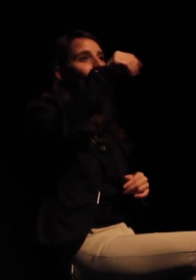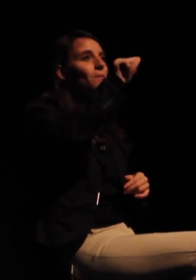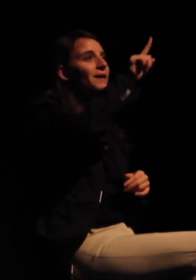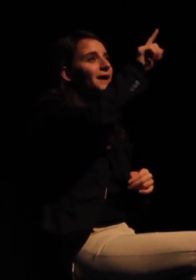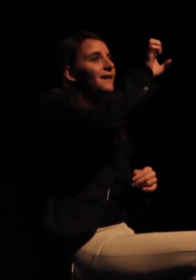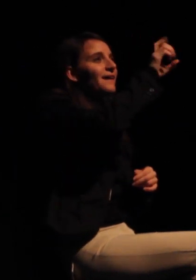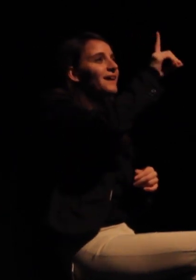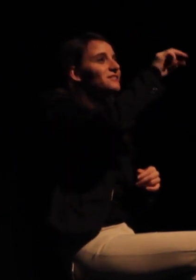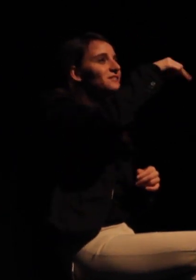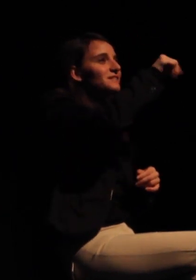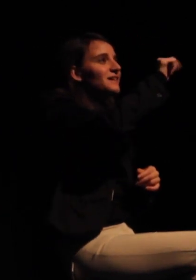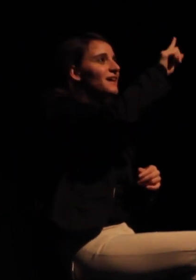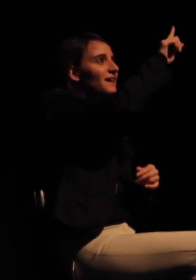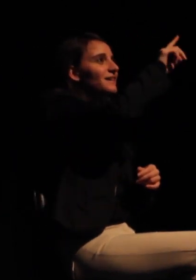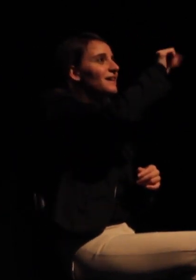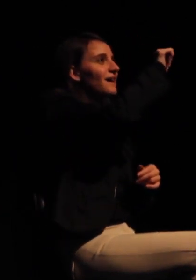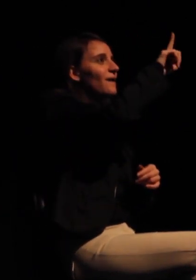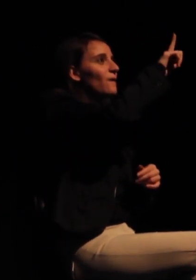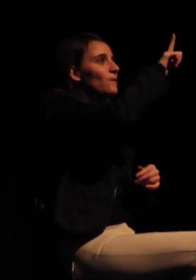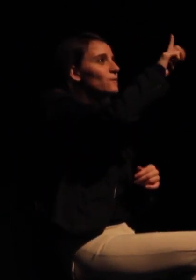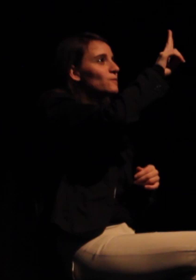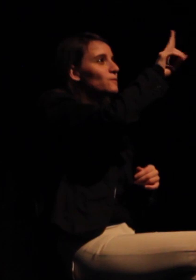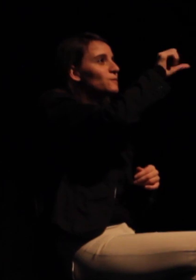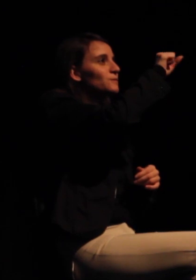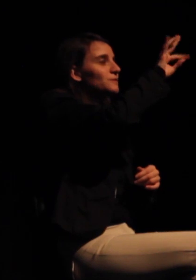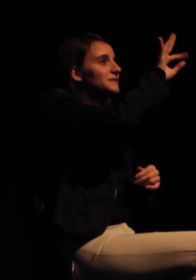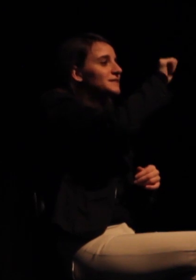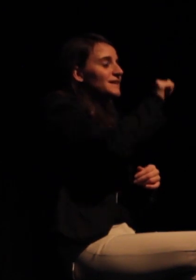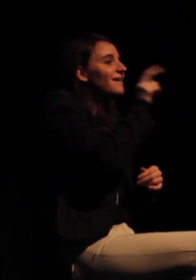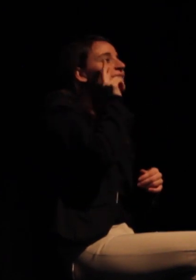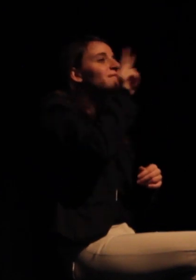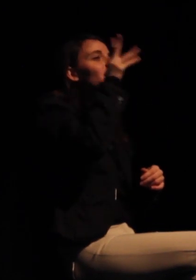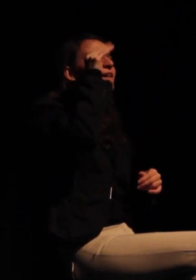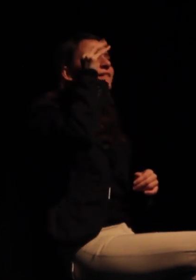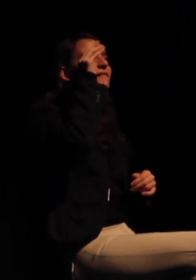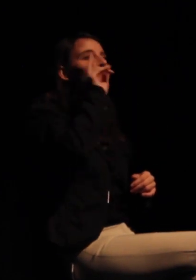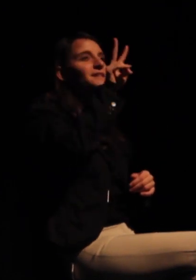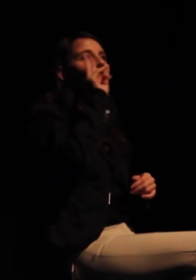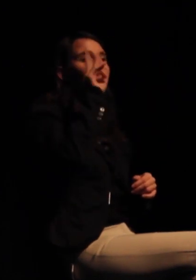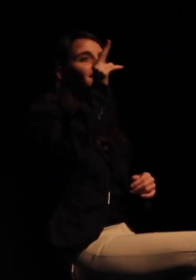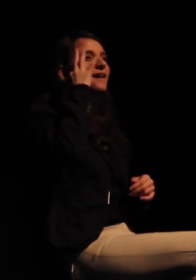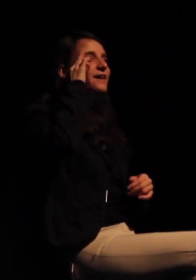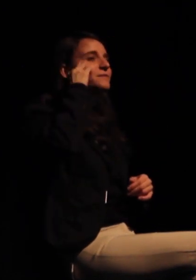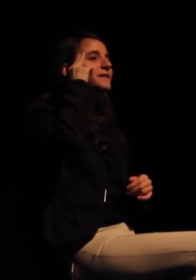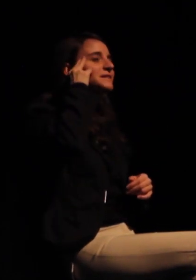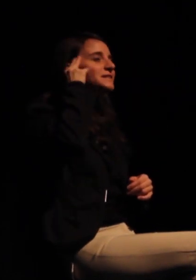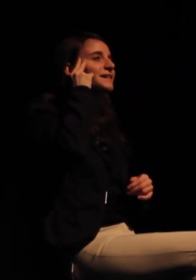da Edna, aquela da Augusta, da Wanda, que eram inclusive os nomes. E a gente